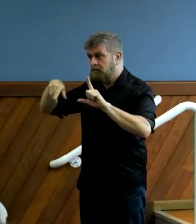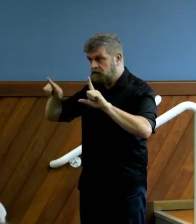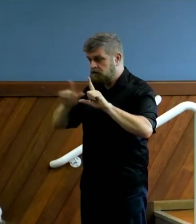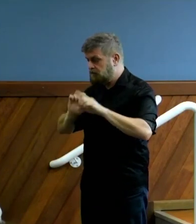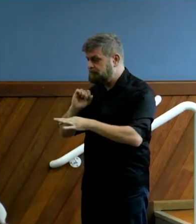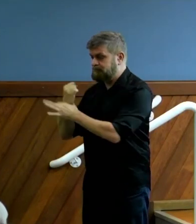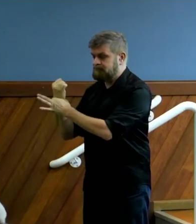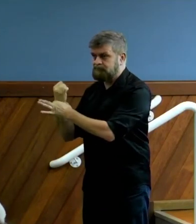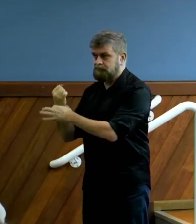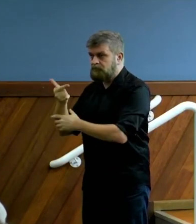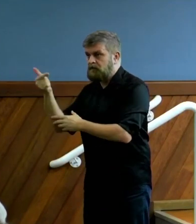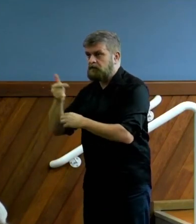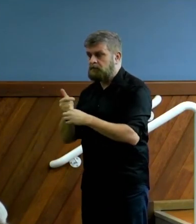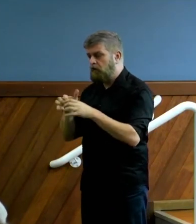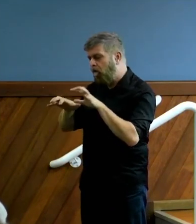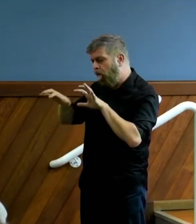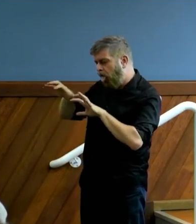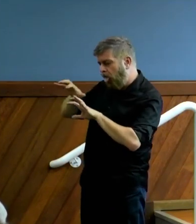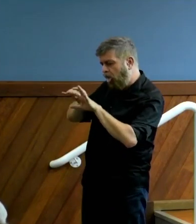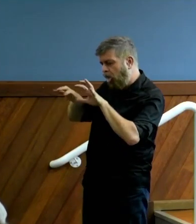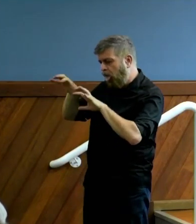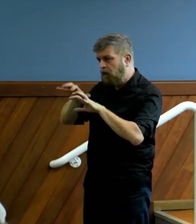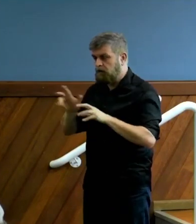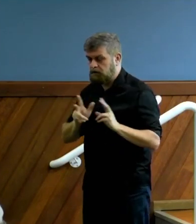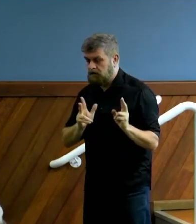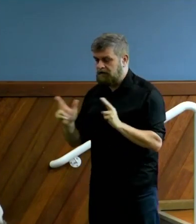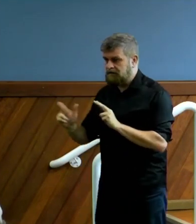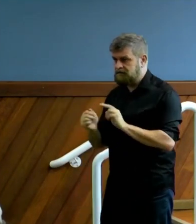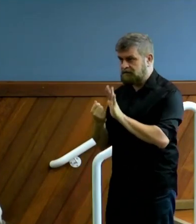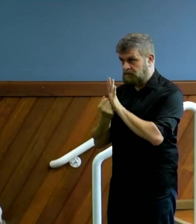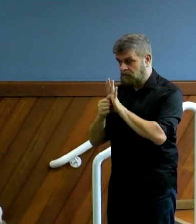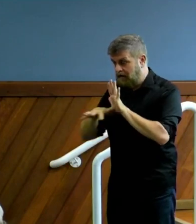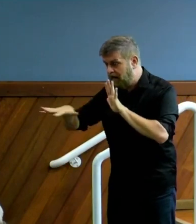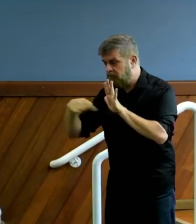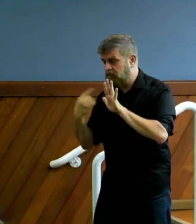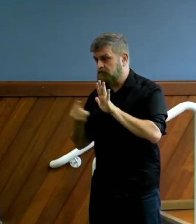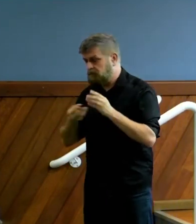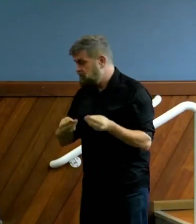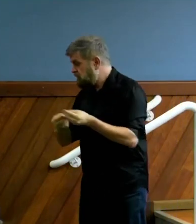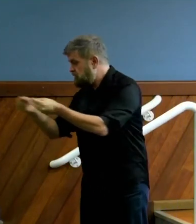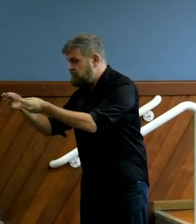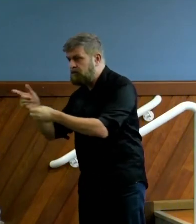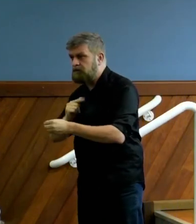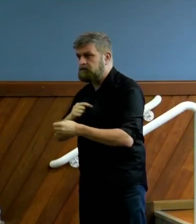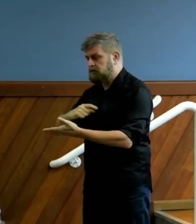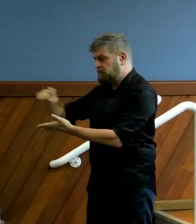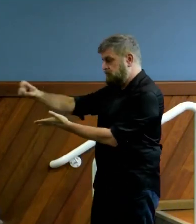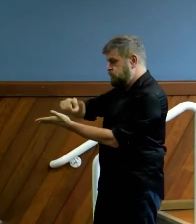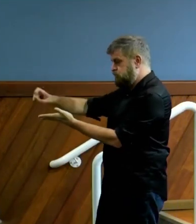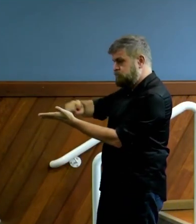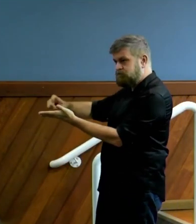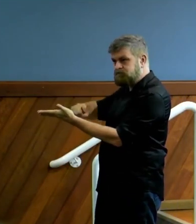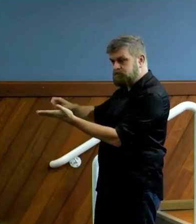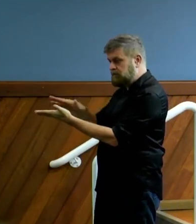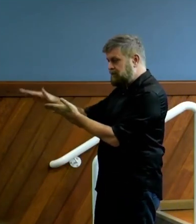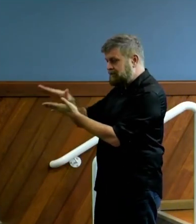ele não vai ter distorção. Quem trabalha com edição gráfica sabe que quando a gente precisa mandar alguma coisa para alguém, se vai para a gráfica, vai ser MIC. Se